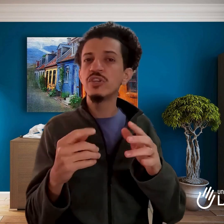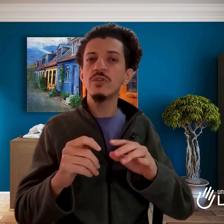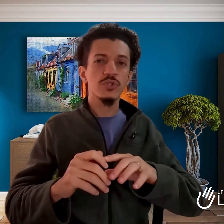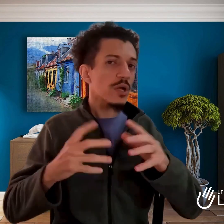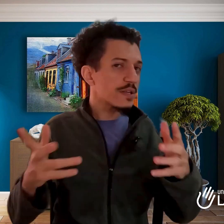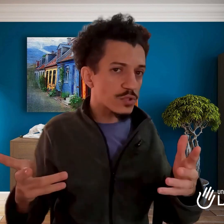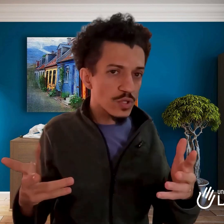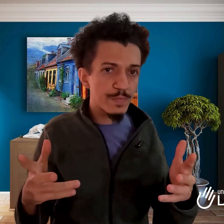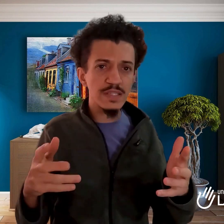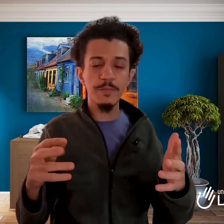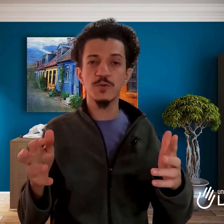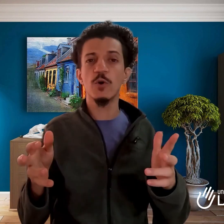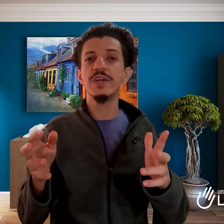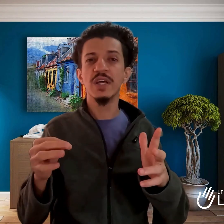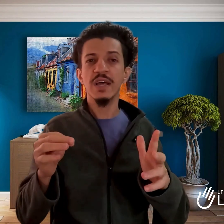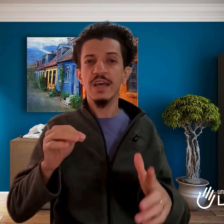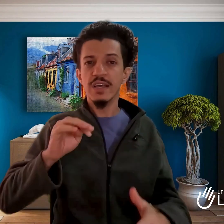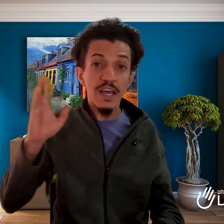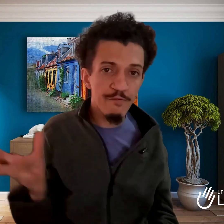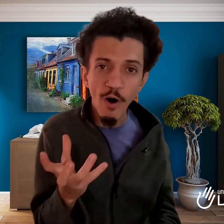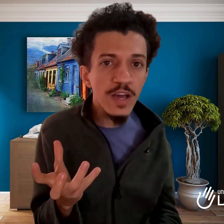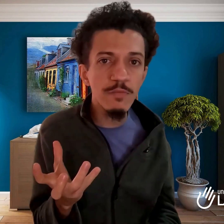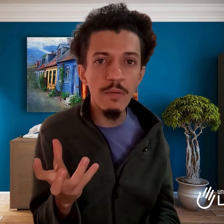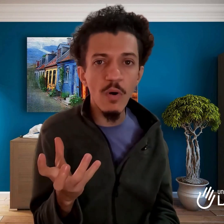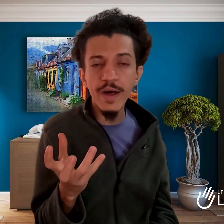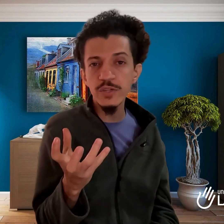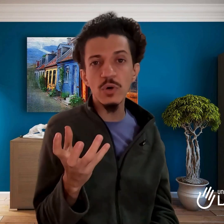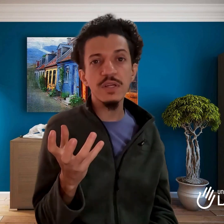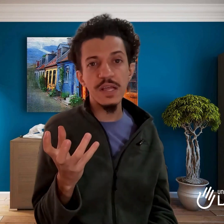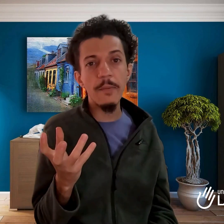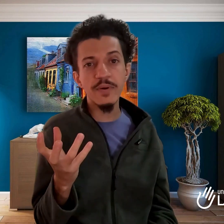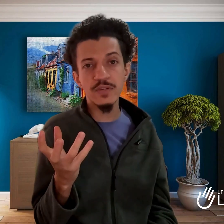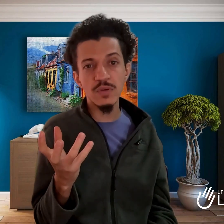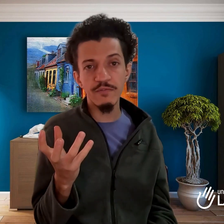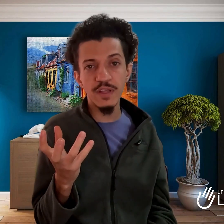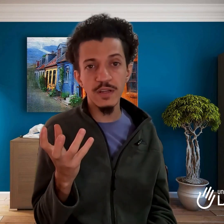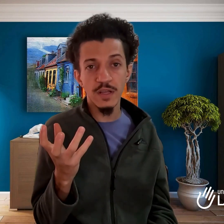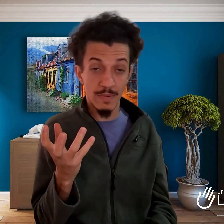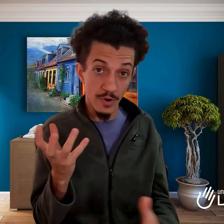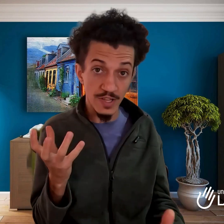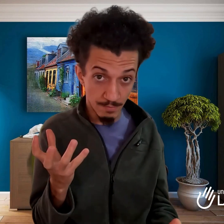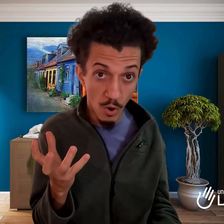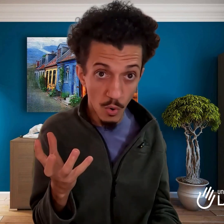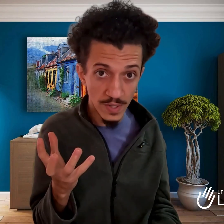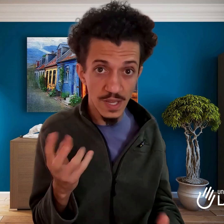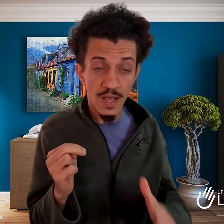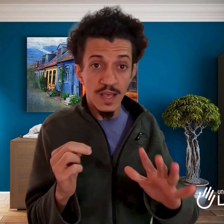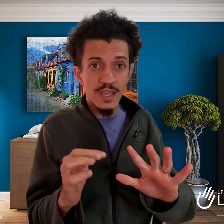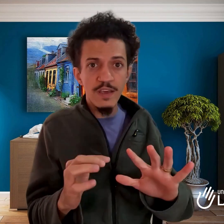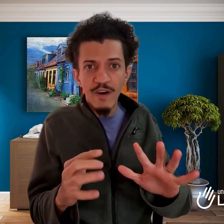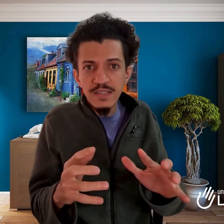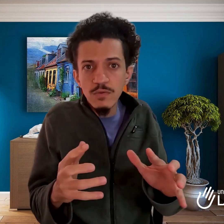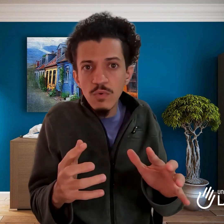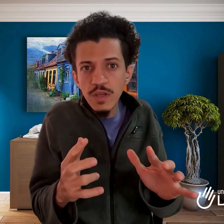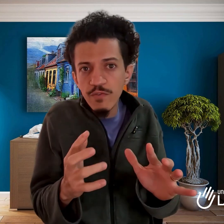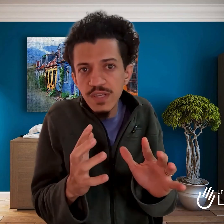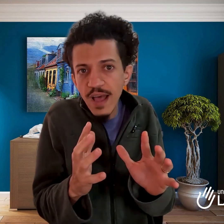sentidos, todas as suas percepções, que evoque memórias de outras épocas da sua vida, memórias boas, que façam com que você